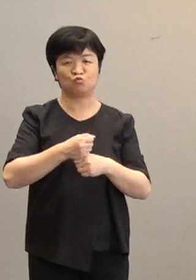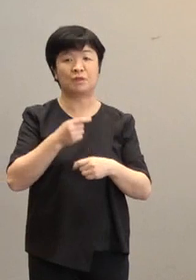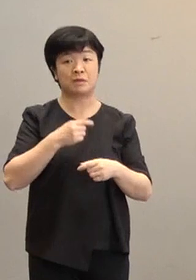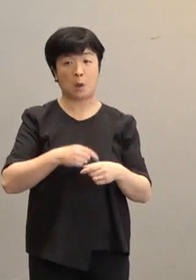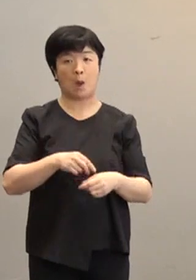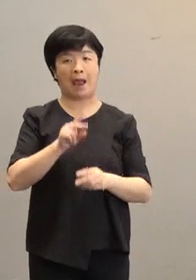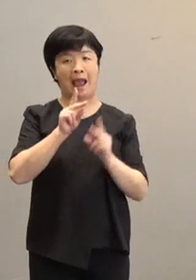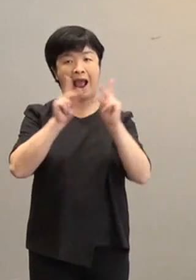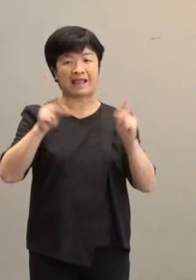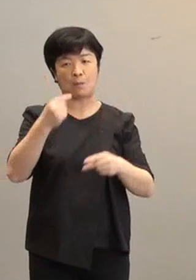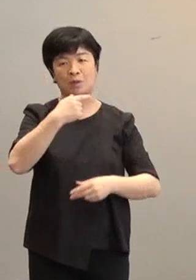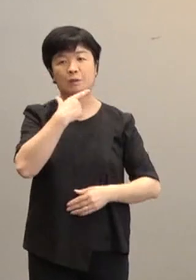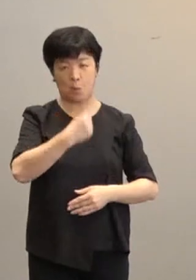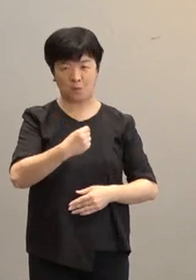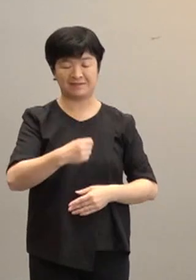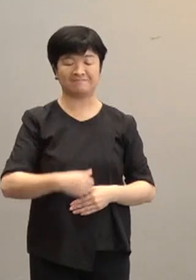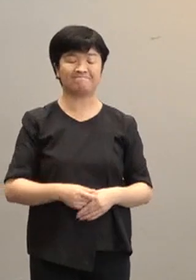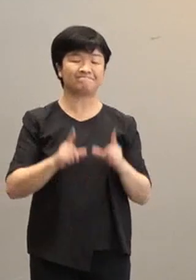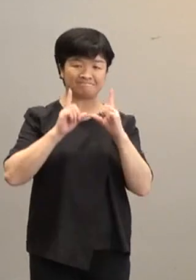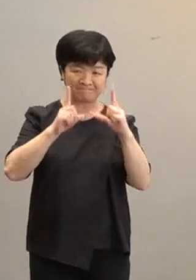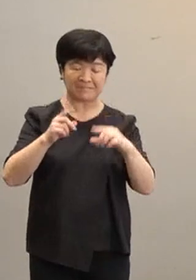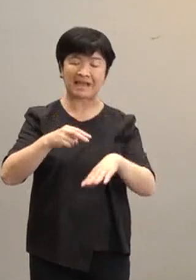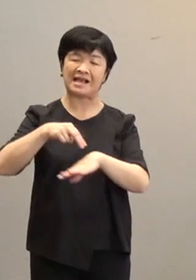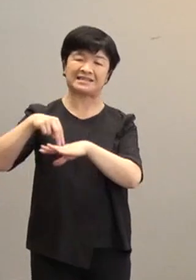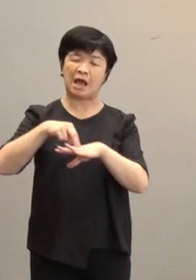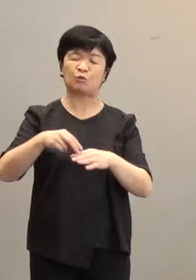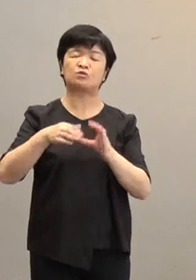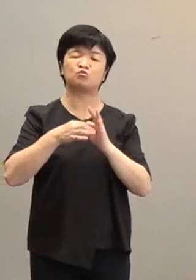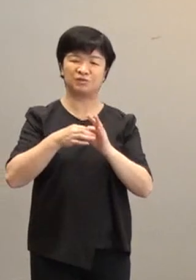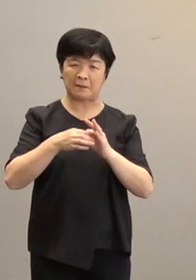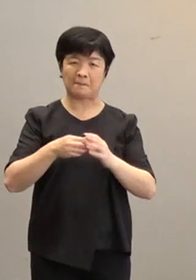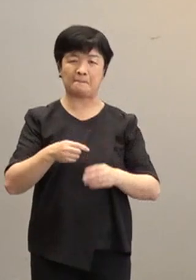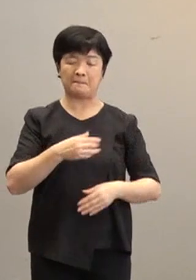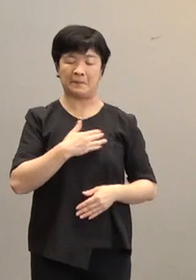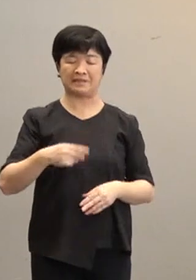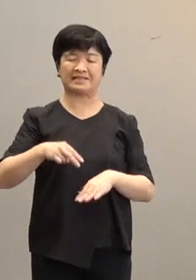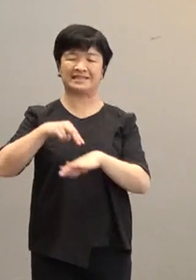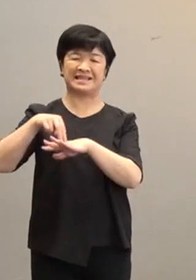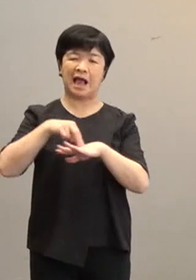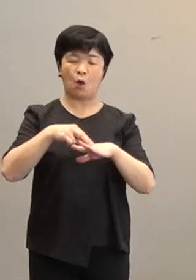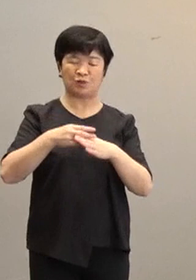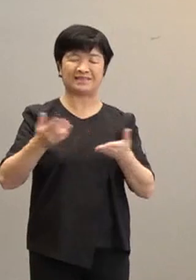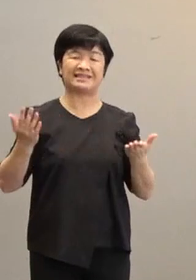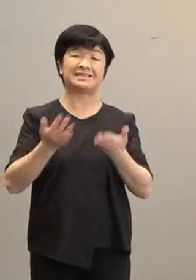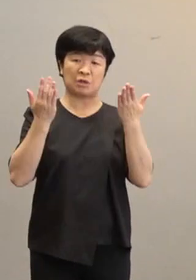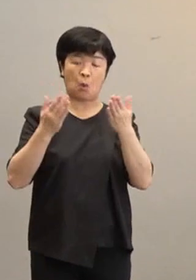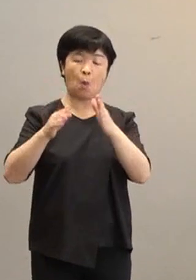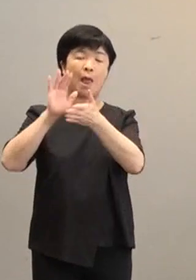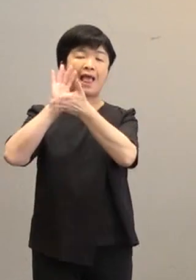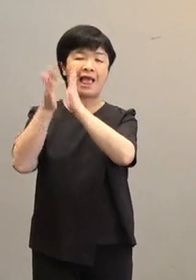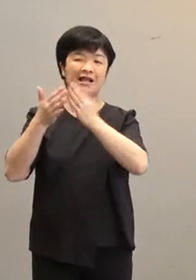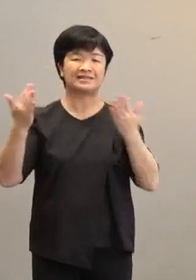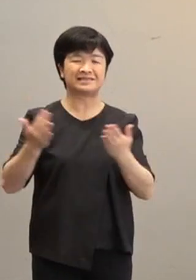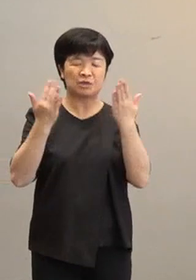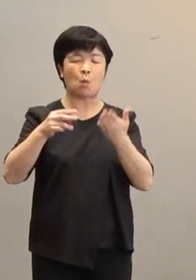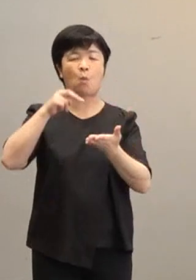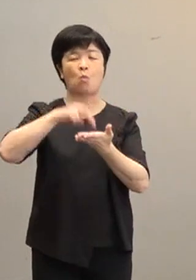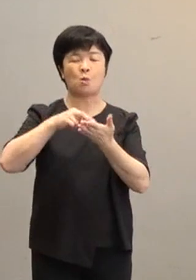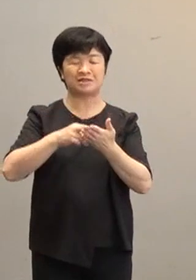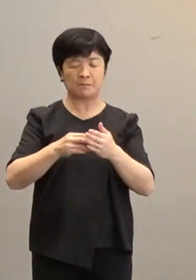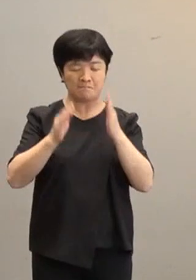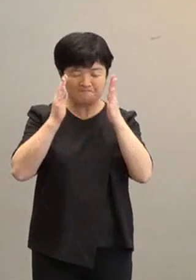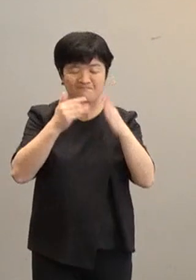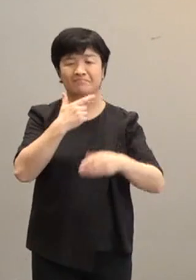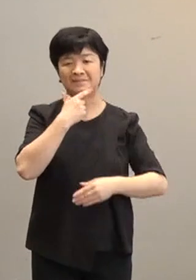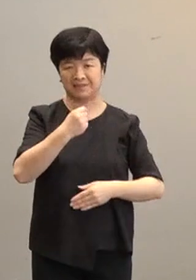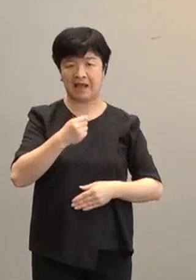か。 はい、まずやはりサーフィンに関してはですね、まあ、僕らサーフィンの振興というのをしっかり県の政策としても力を入れていきたいと思いますし、まあ、それだけでは